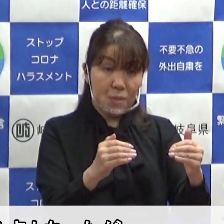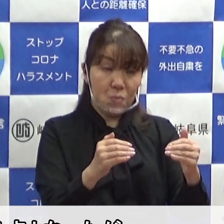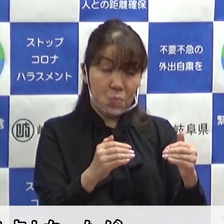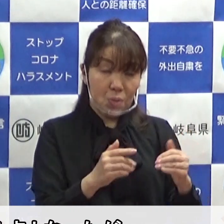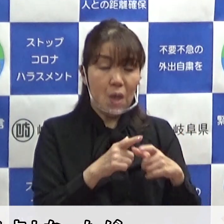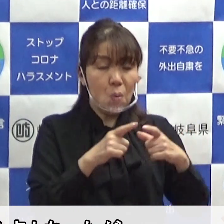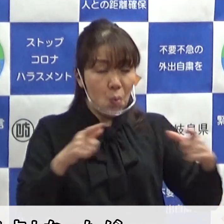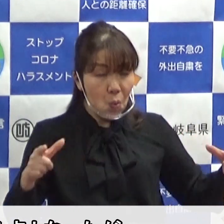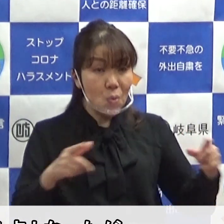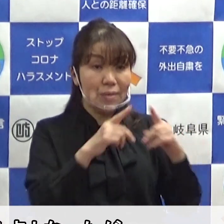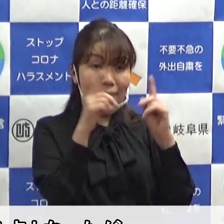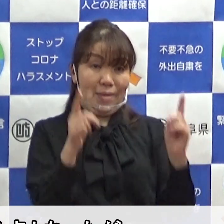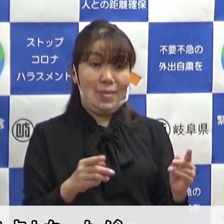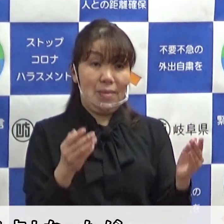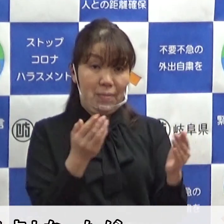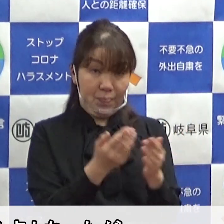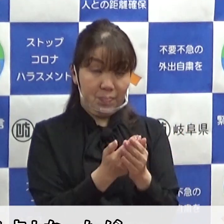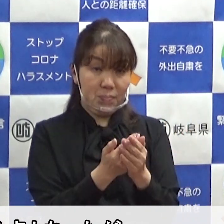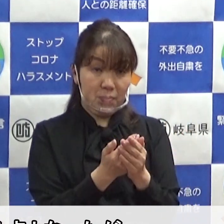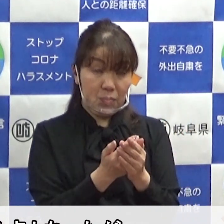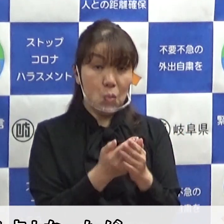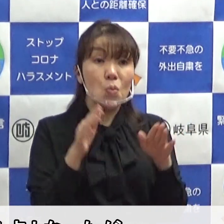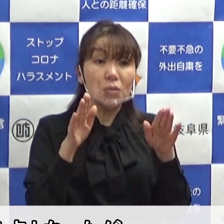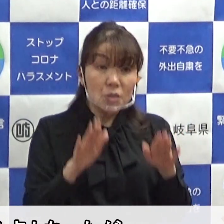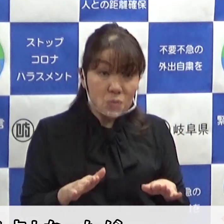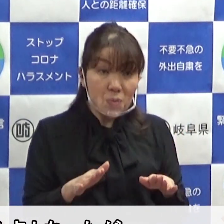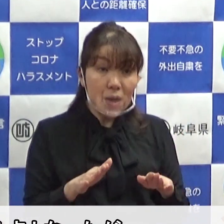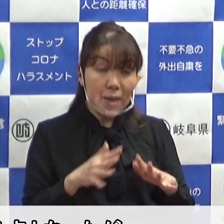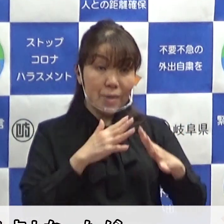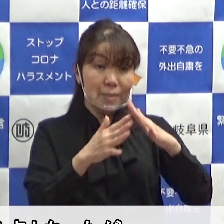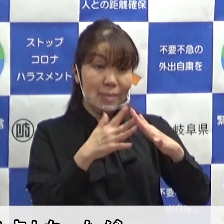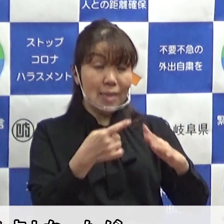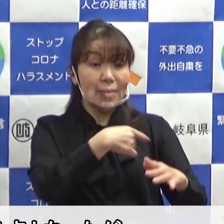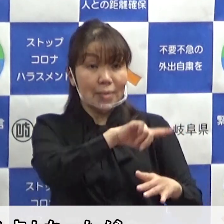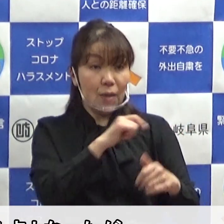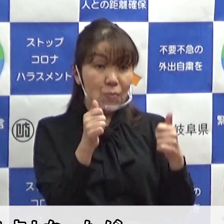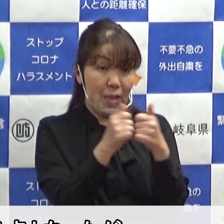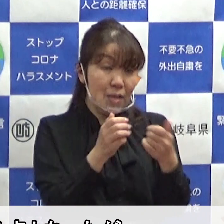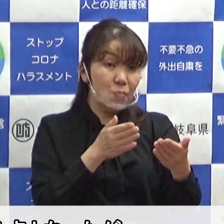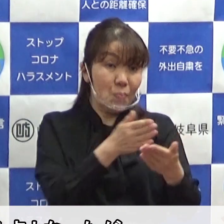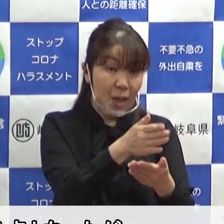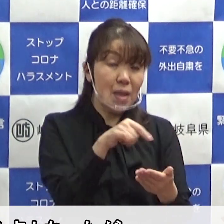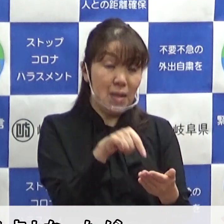になりますので、もうすでに戦略会議もスタートしておりますので、